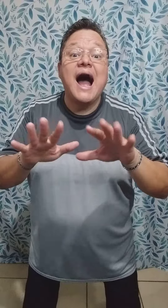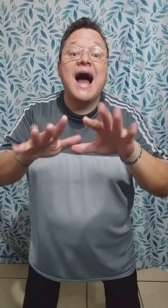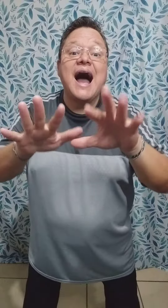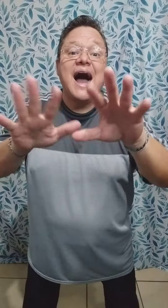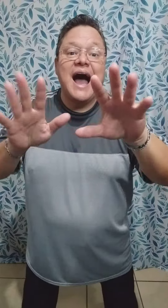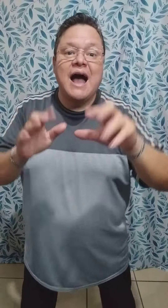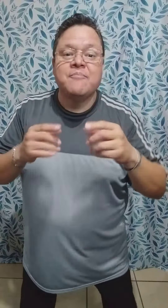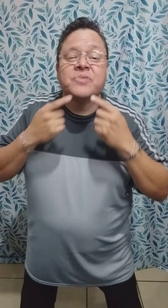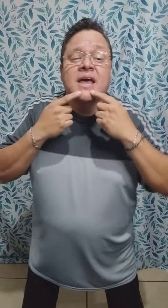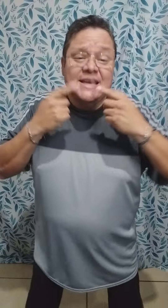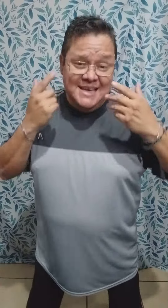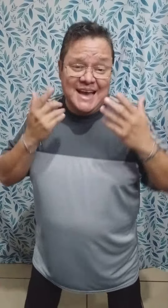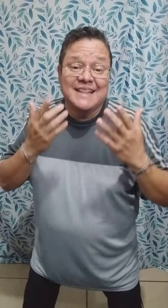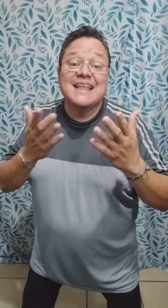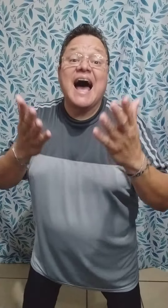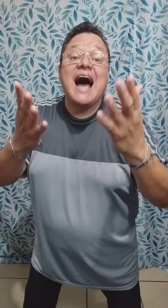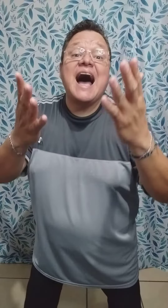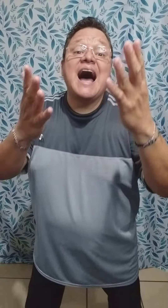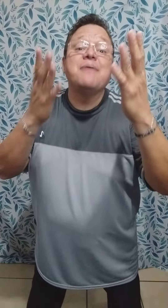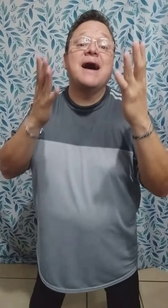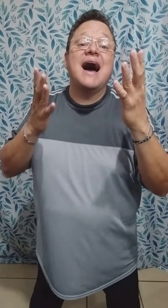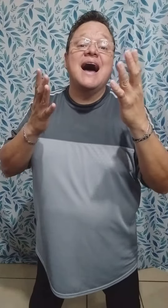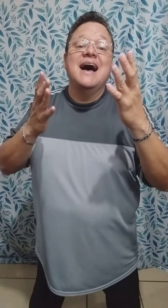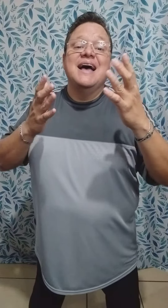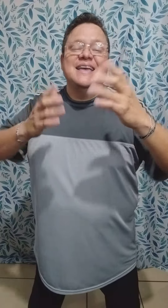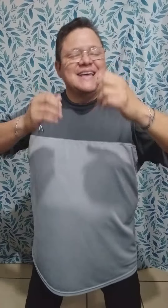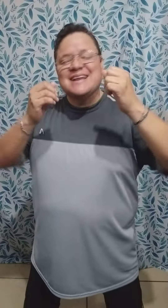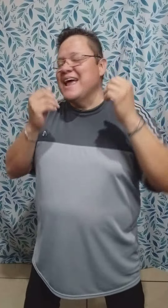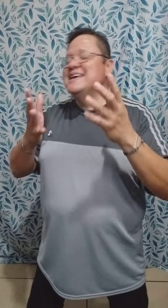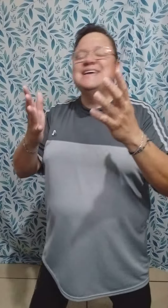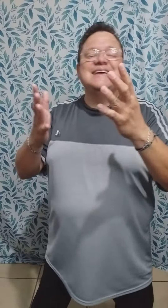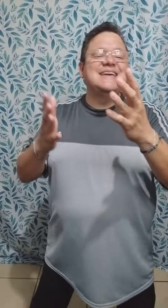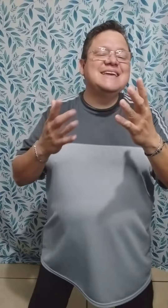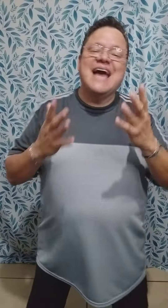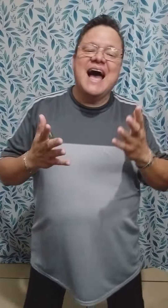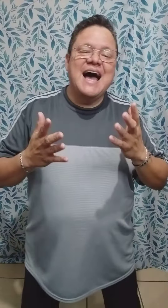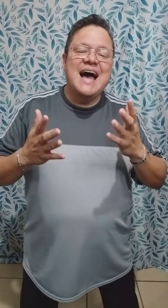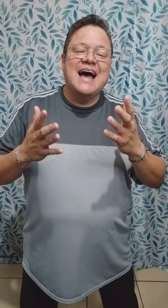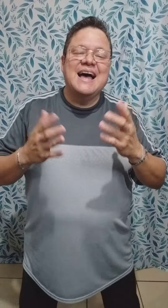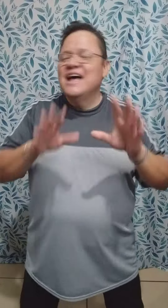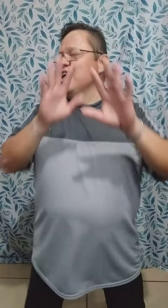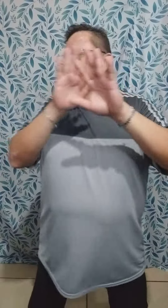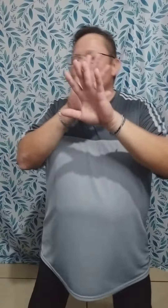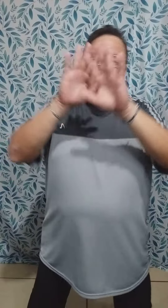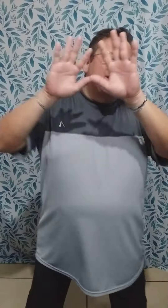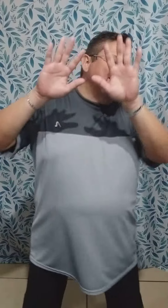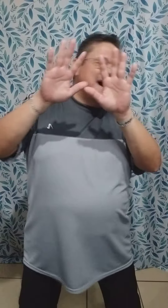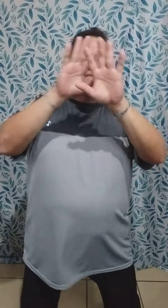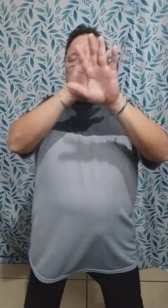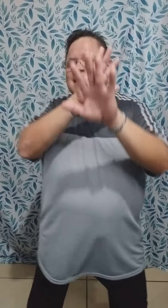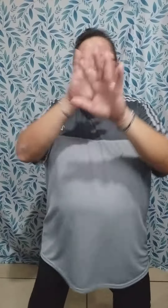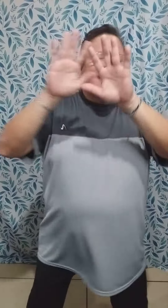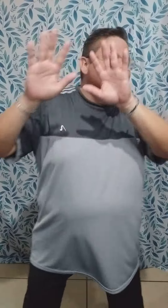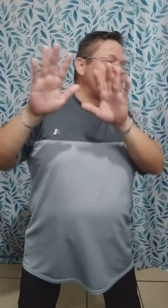Y cantaba y reía Todas las mañanas pa'